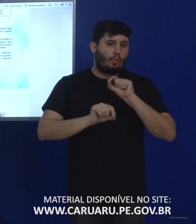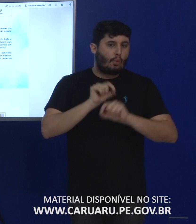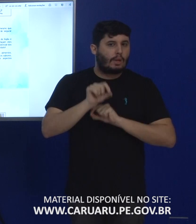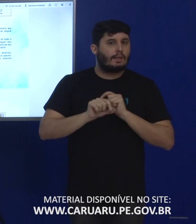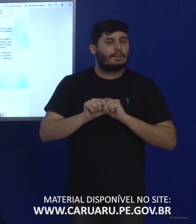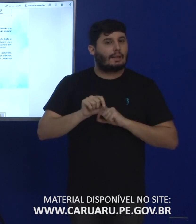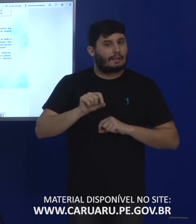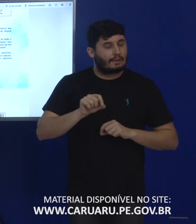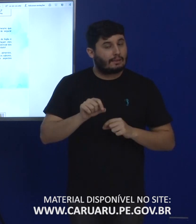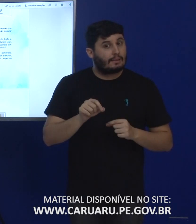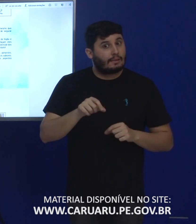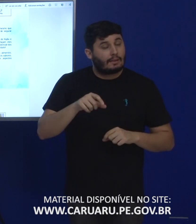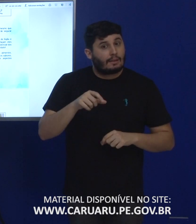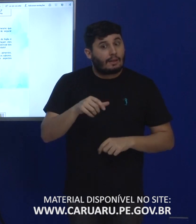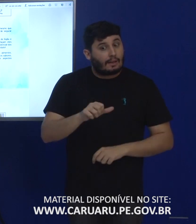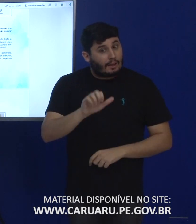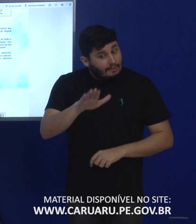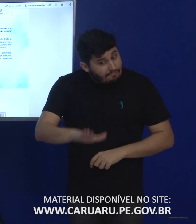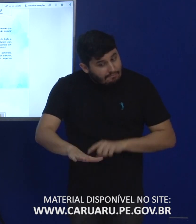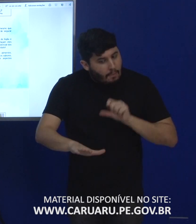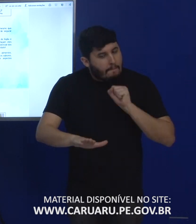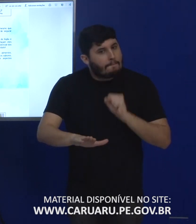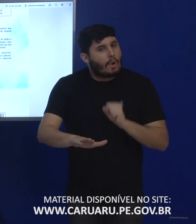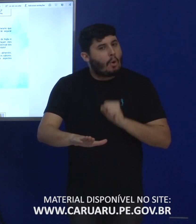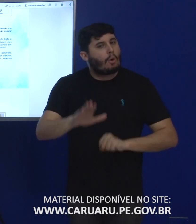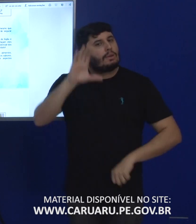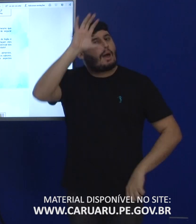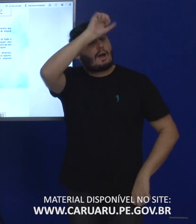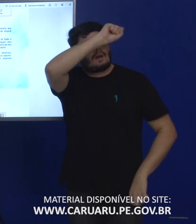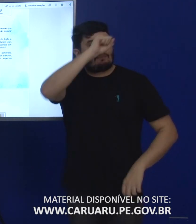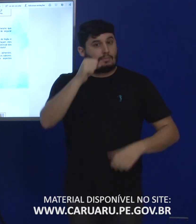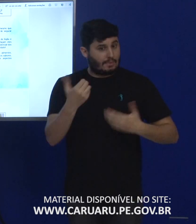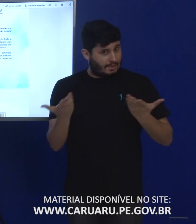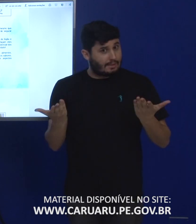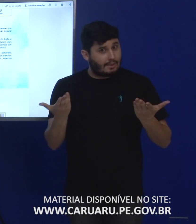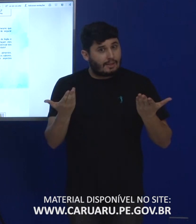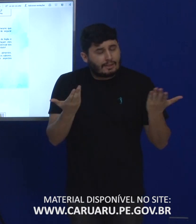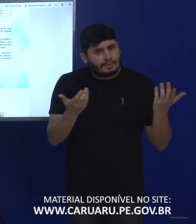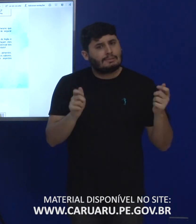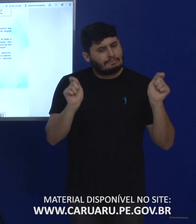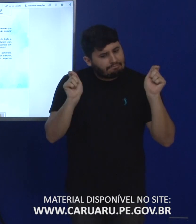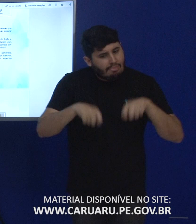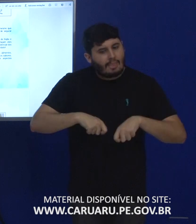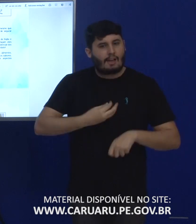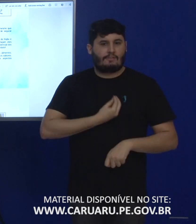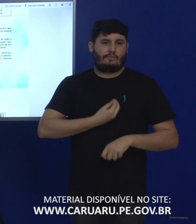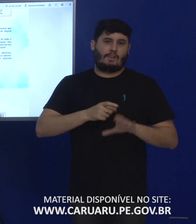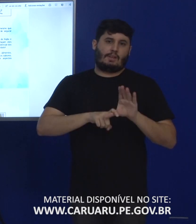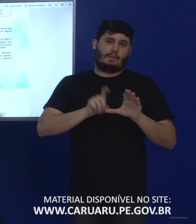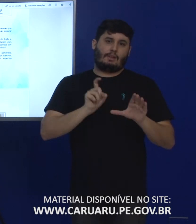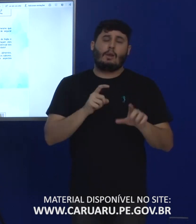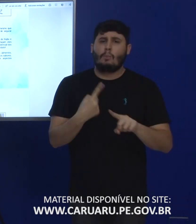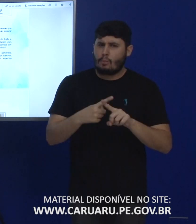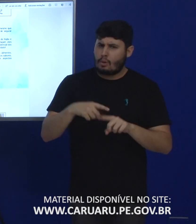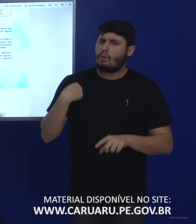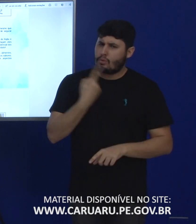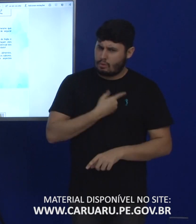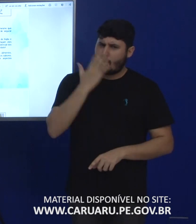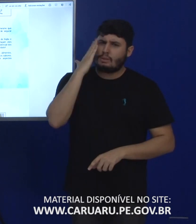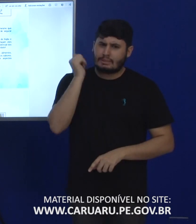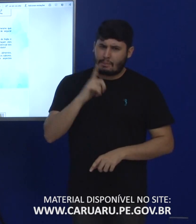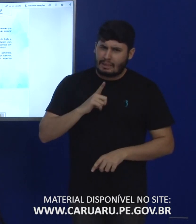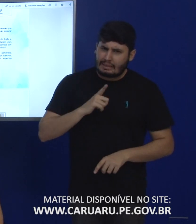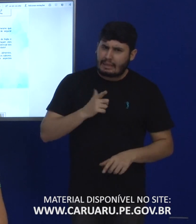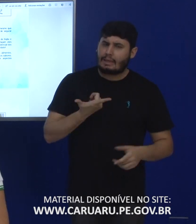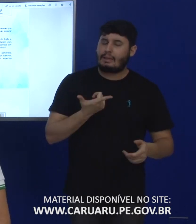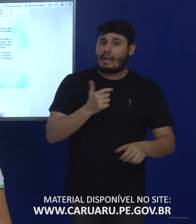da maior independência possível. Entendemos a flexibilidade, entendemos as necessidades de cada estudante que nós temos em nossa